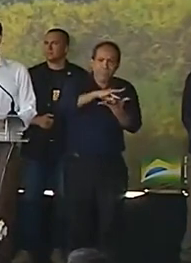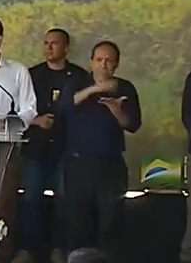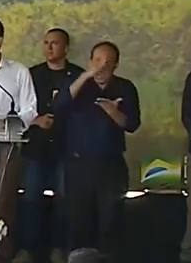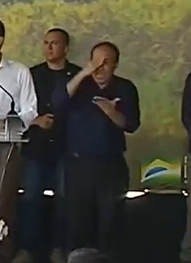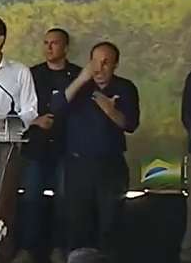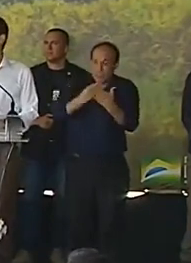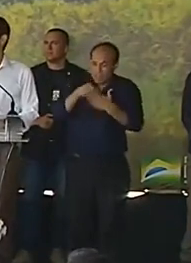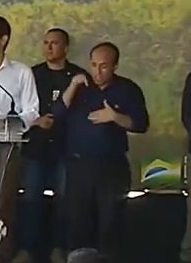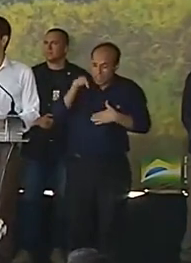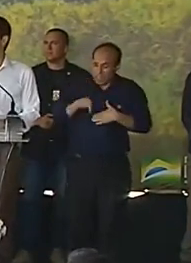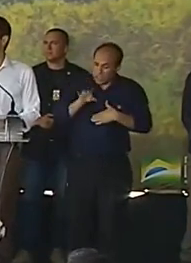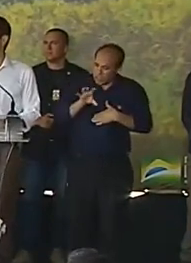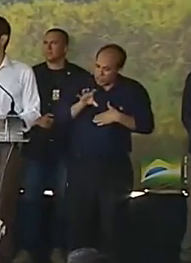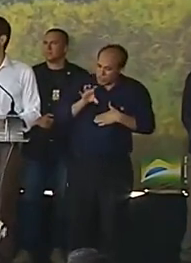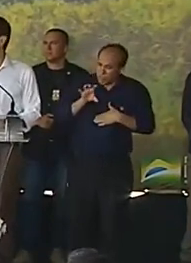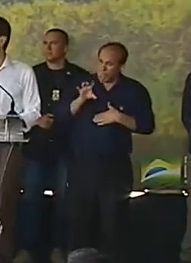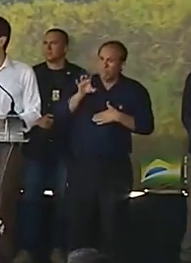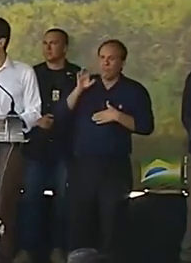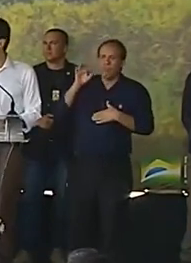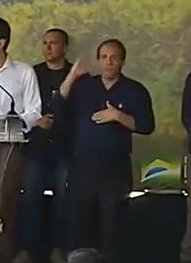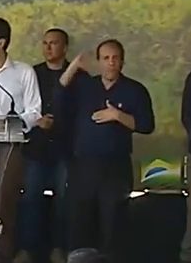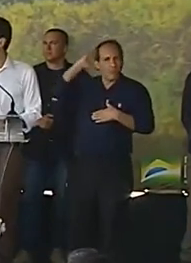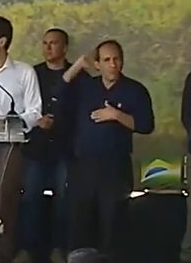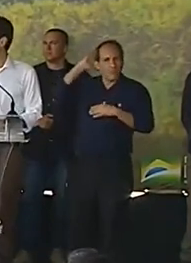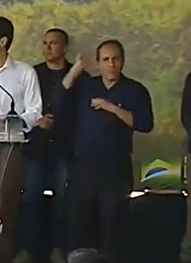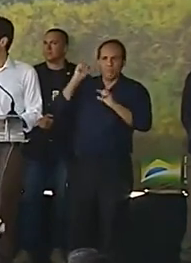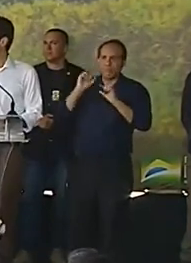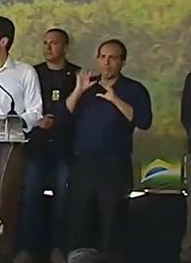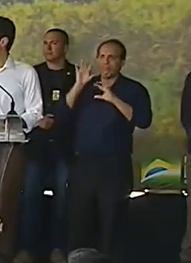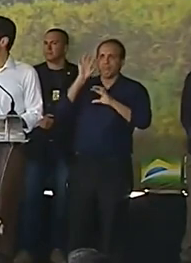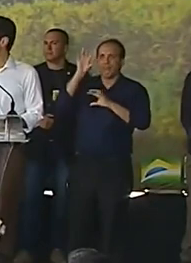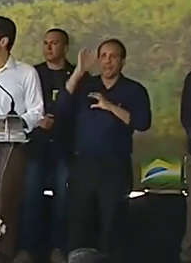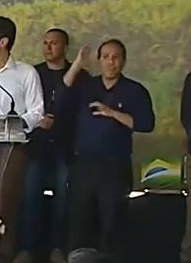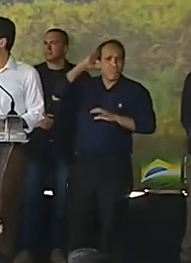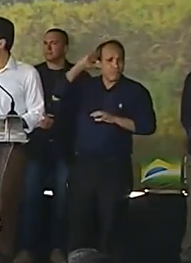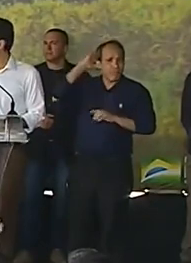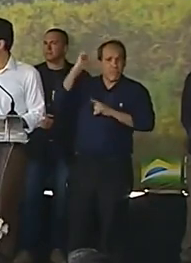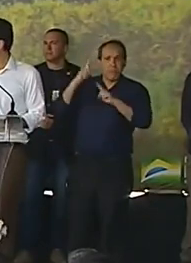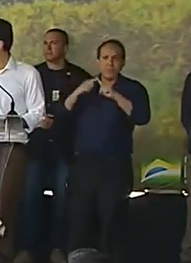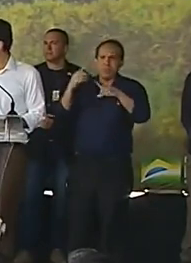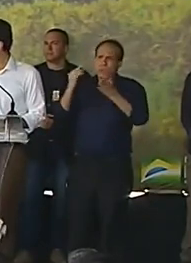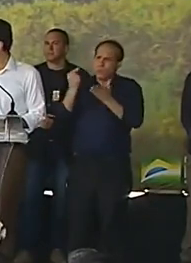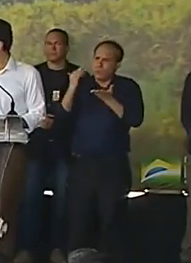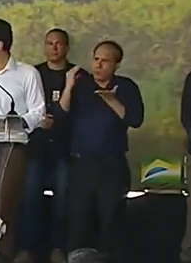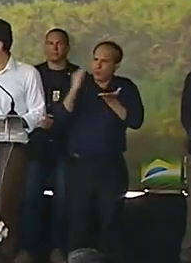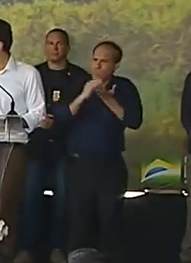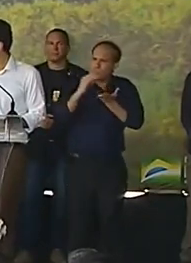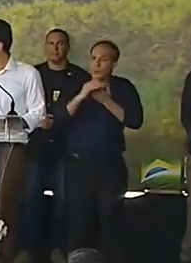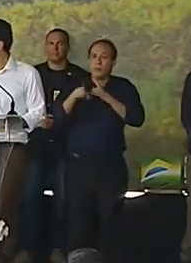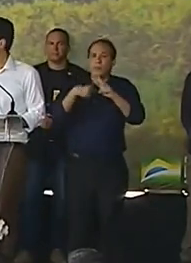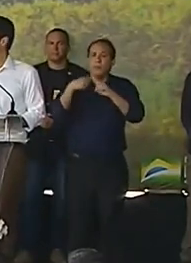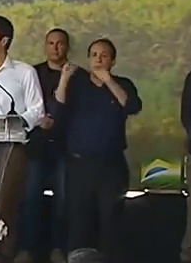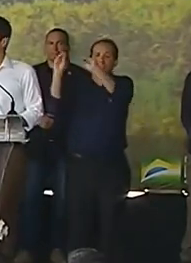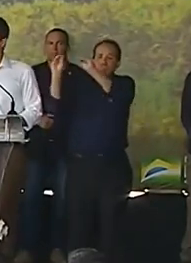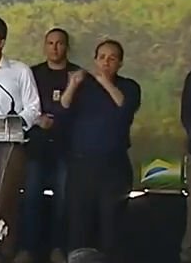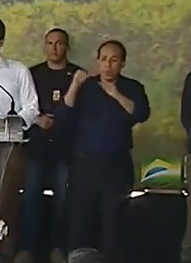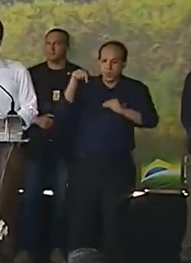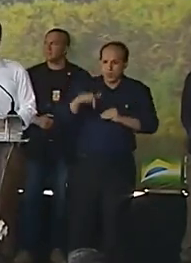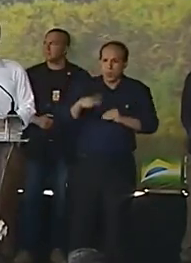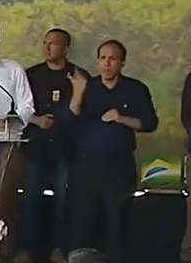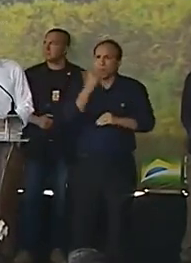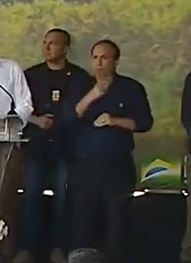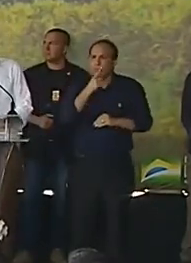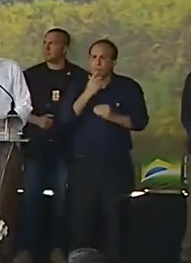pedaço do Brasil, que aqui investem, que aqui se deslocaram para desbravar